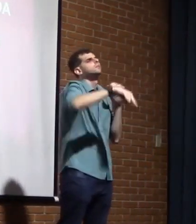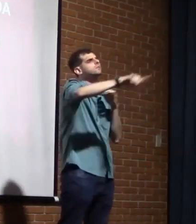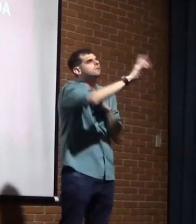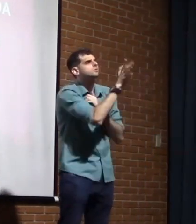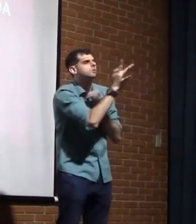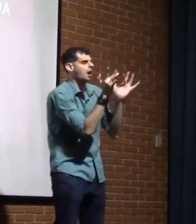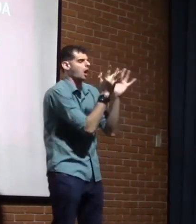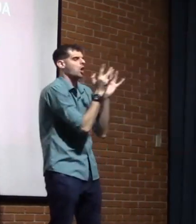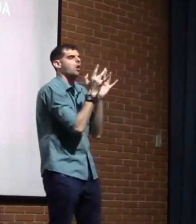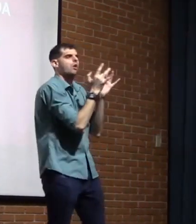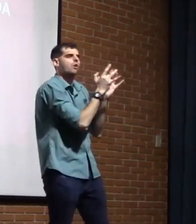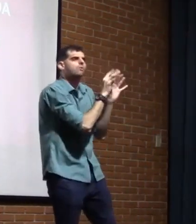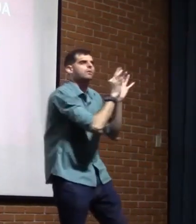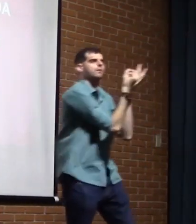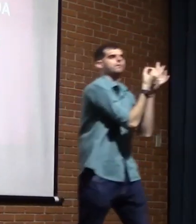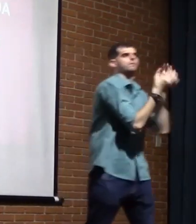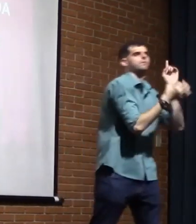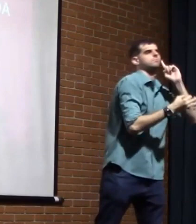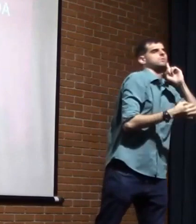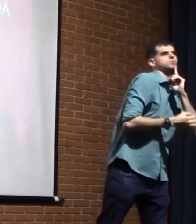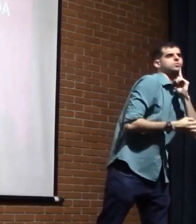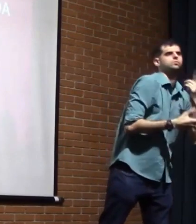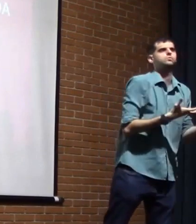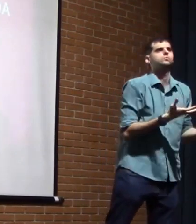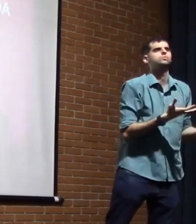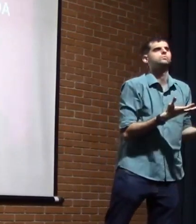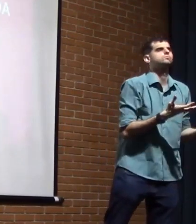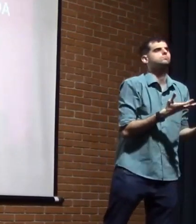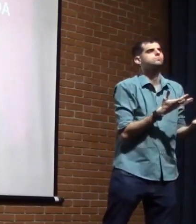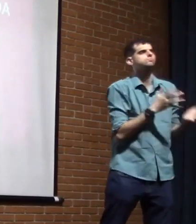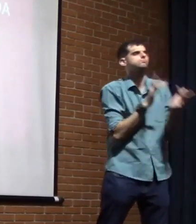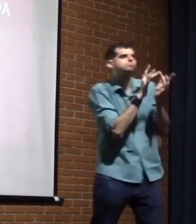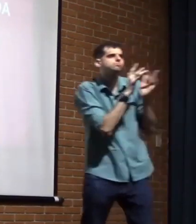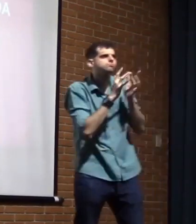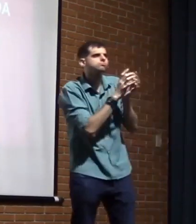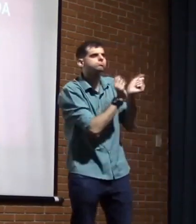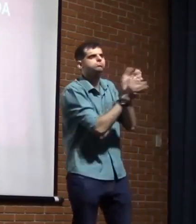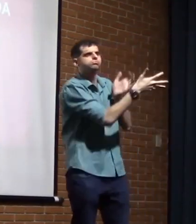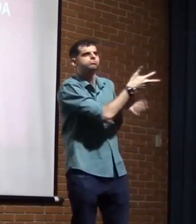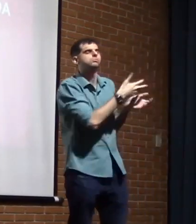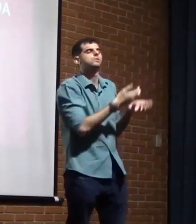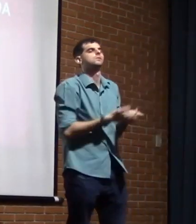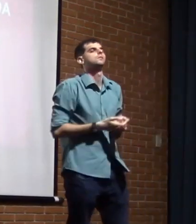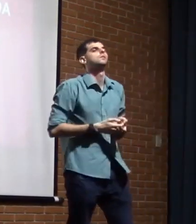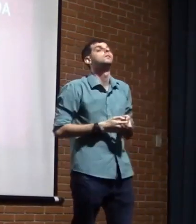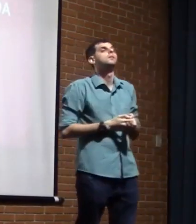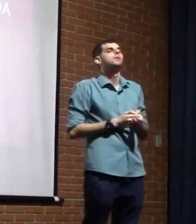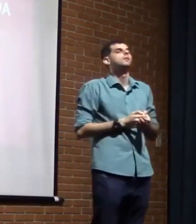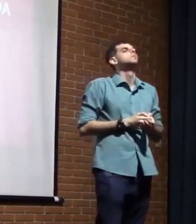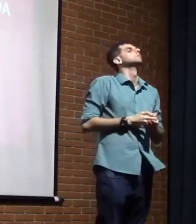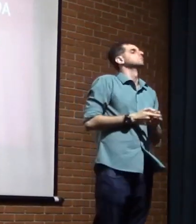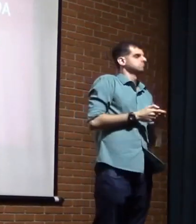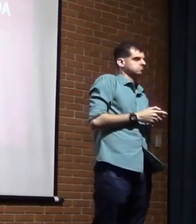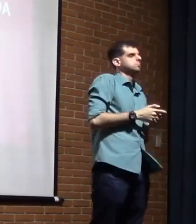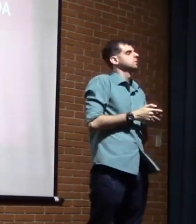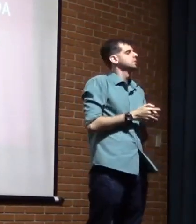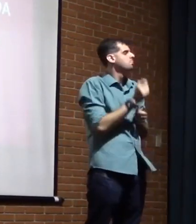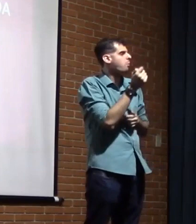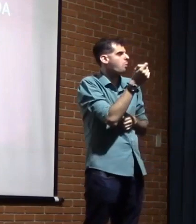vínculo familiar, né? Quem aqui já teve contato com o surdo, tem contato com o surdo dentro da família, né? Consegue interagir?